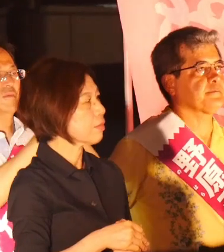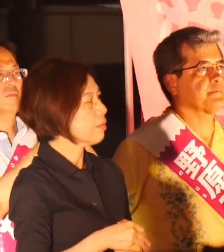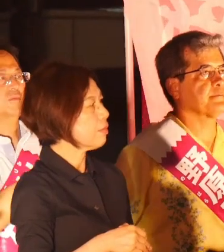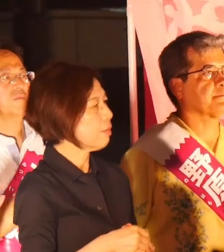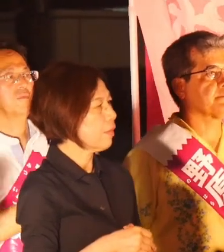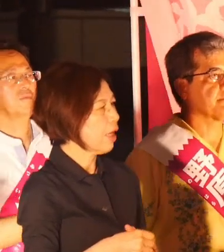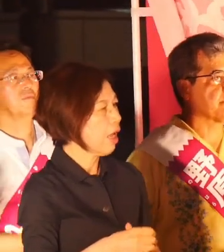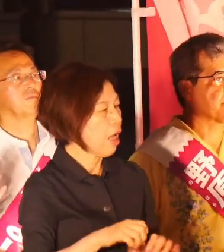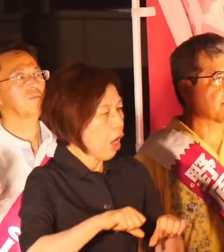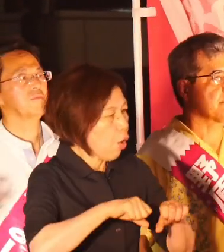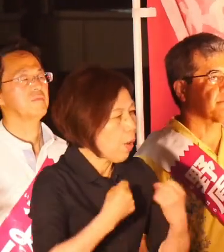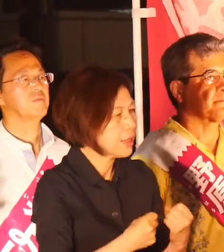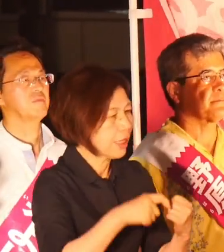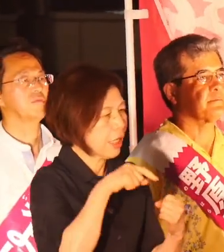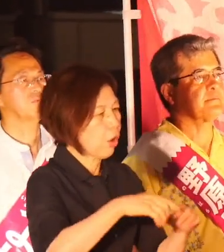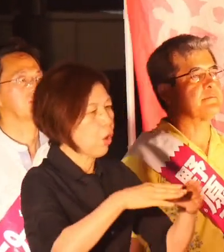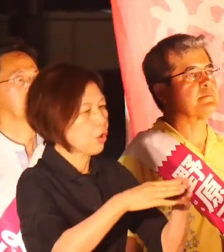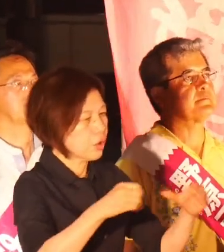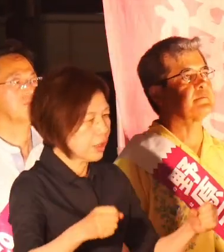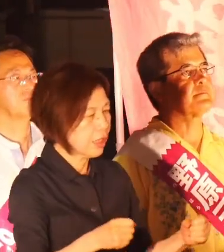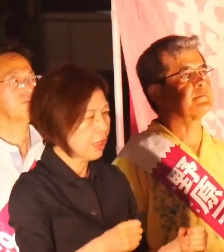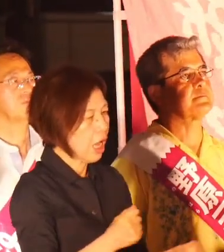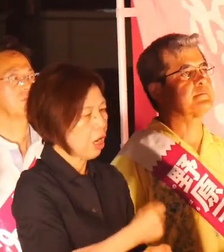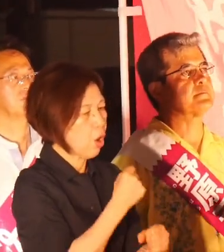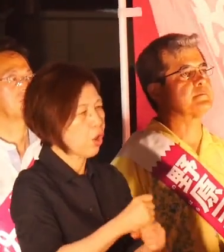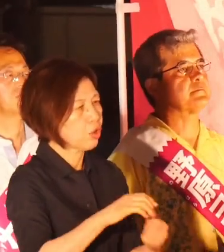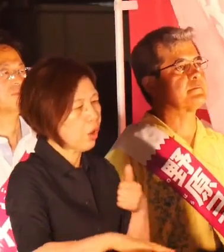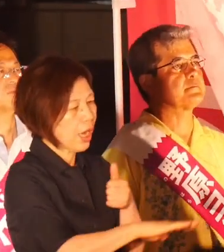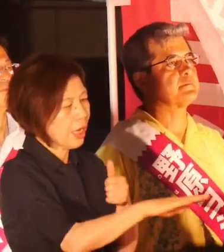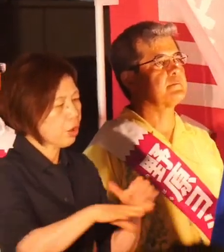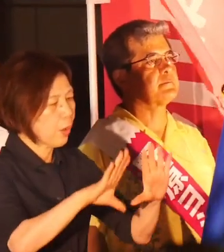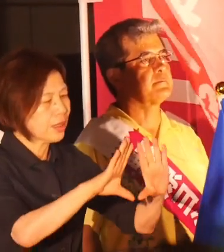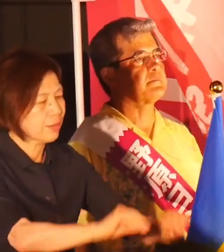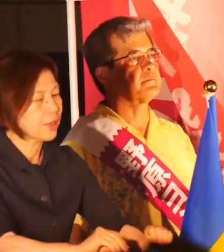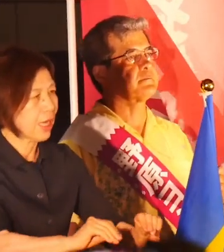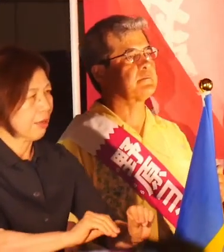ぶっ壊されたこの国、労働環境は潰されて、